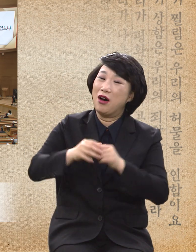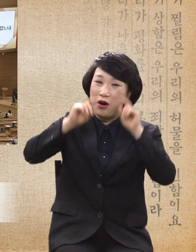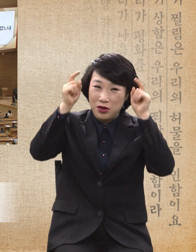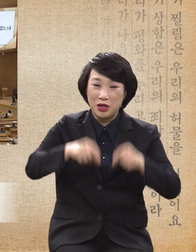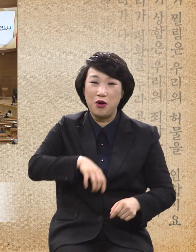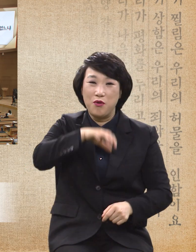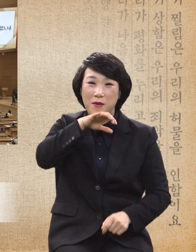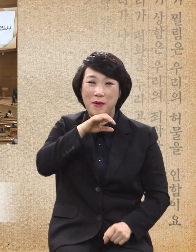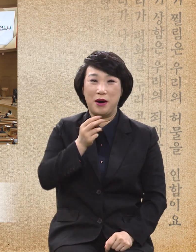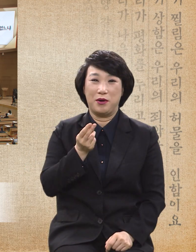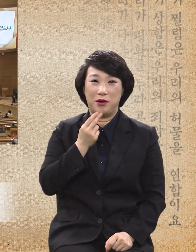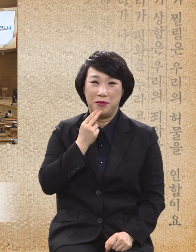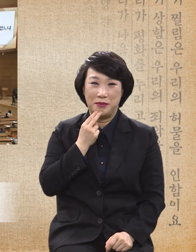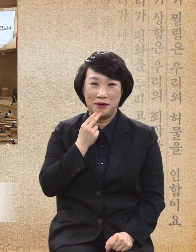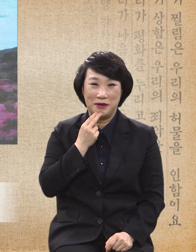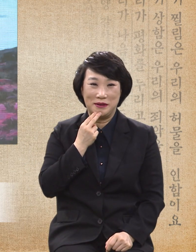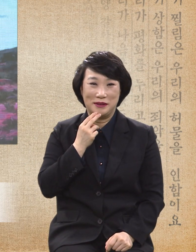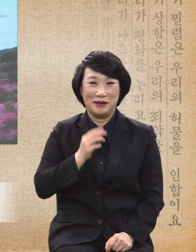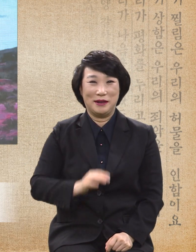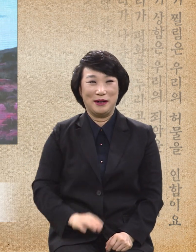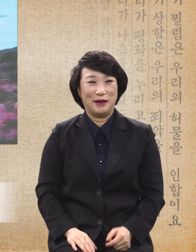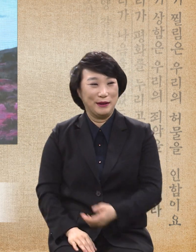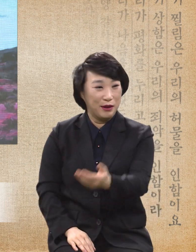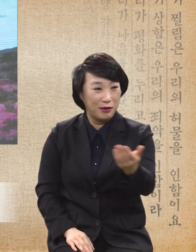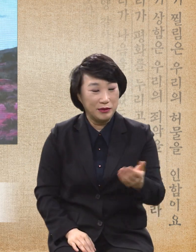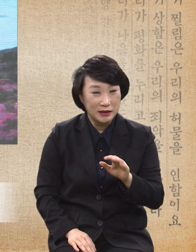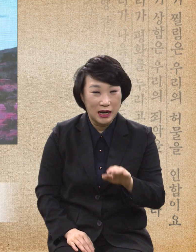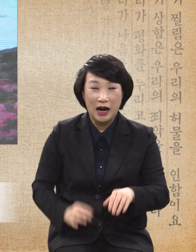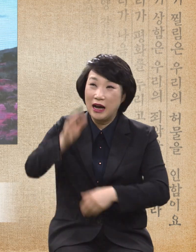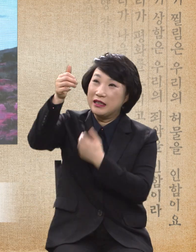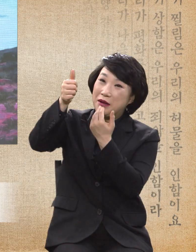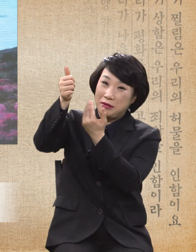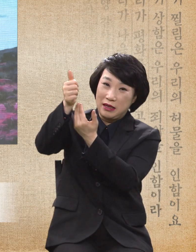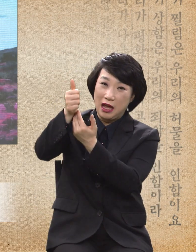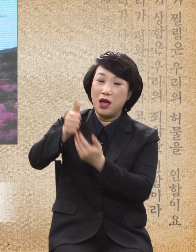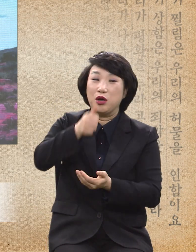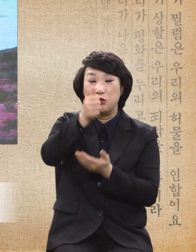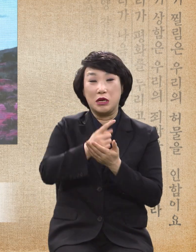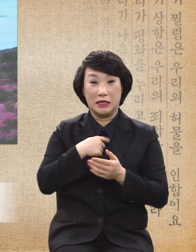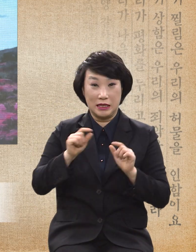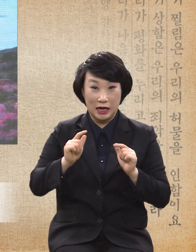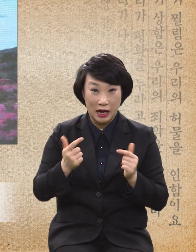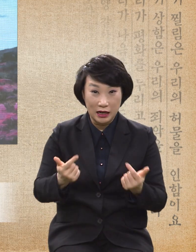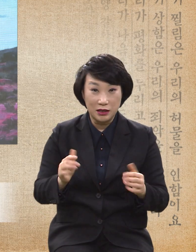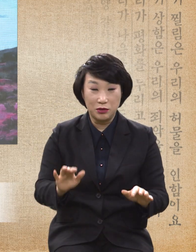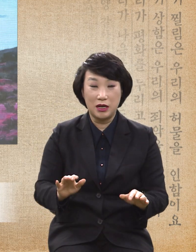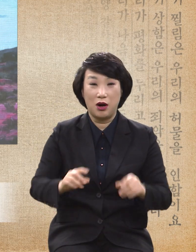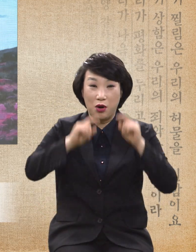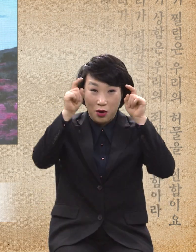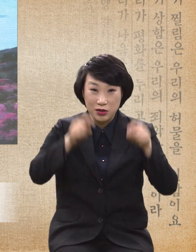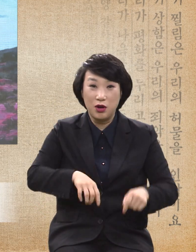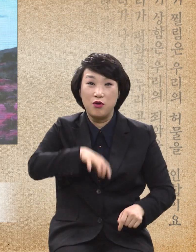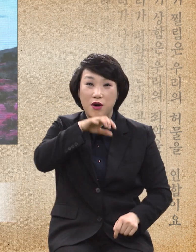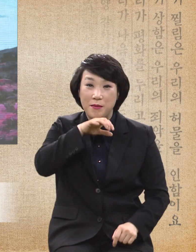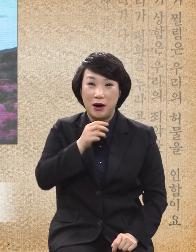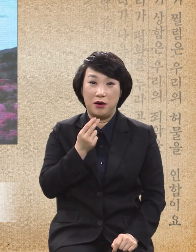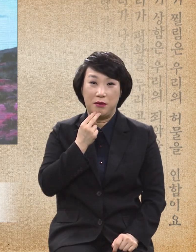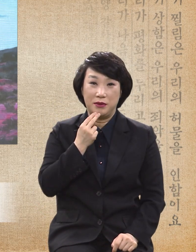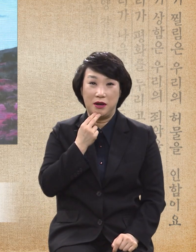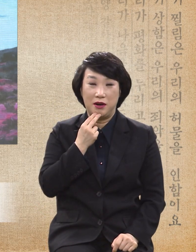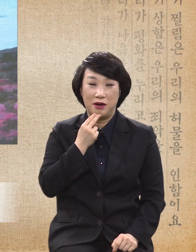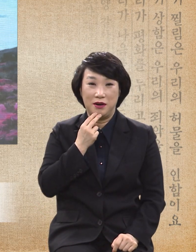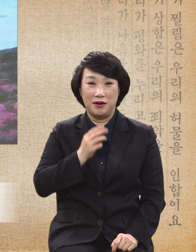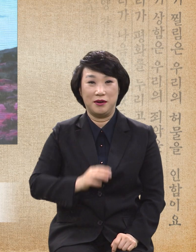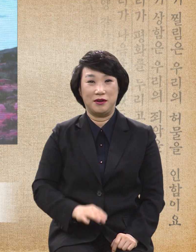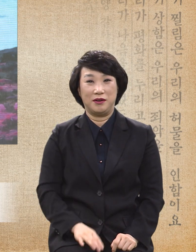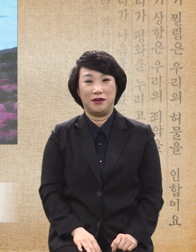어리석게 원망하지 아니하니라. 여러분, 하나님을 향하여서 범죄하지 아니하고 어리석게 원망하지